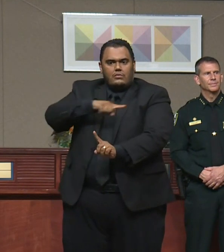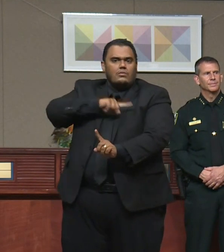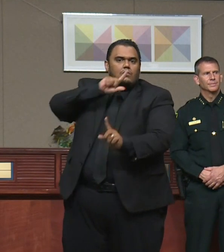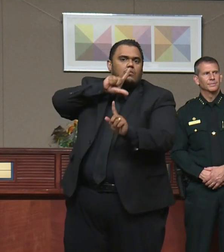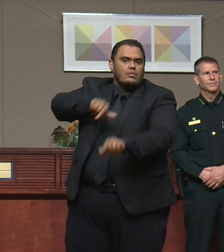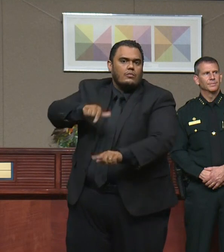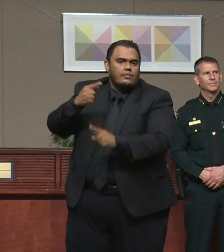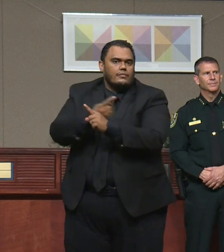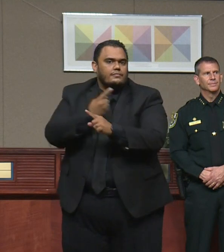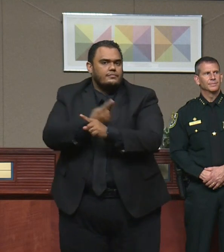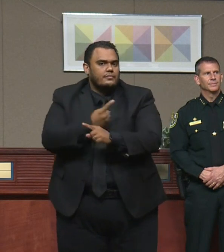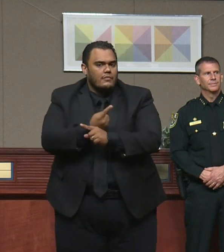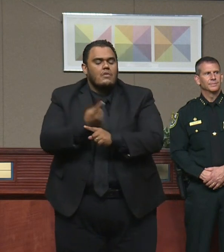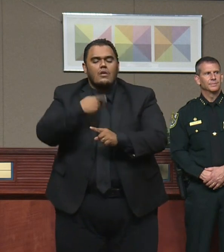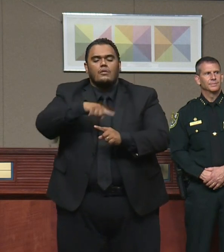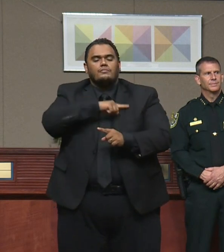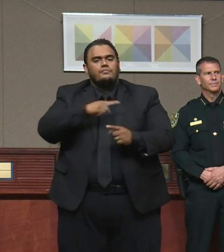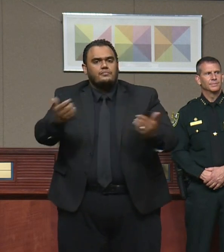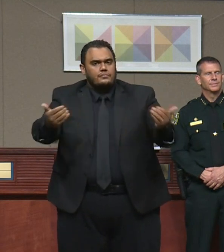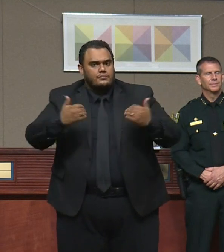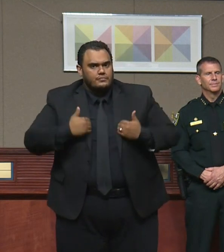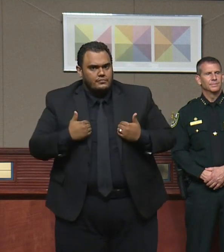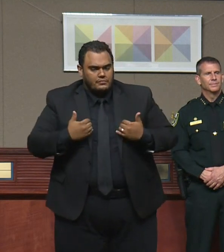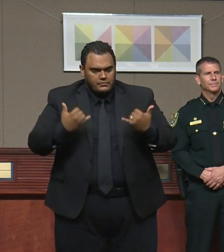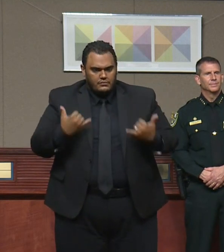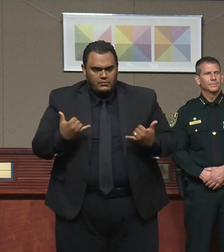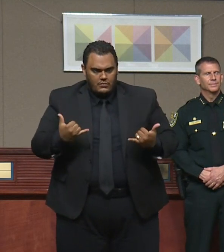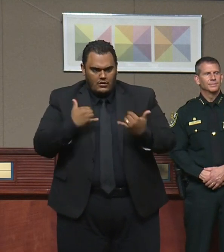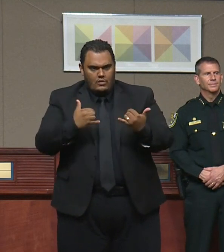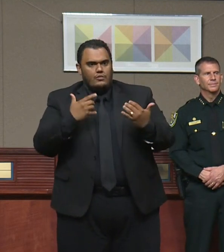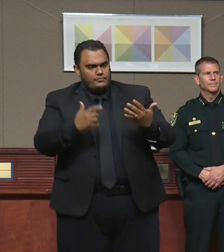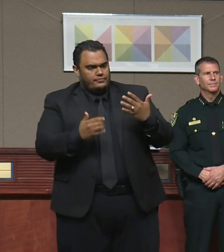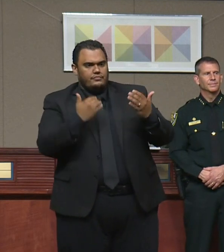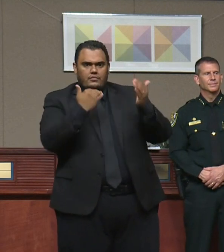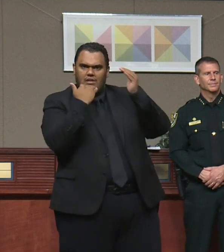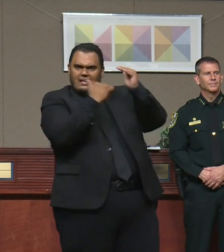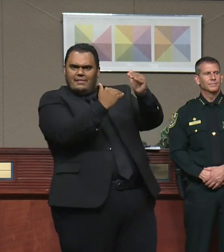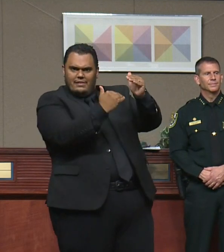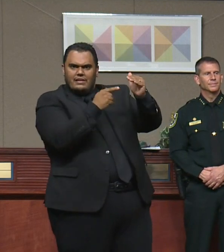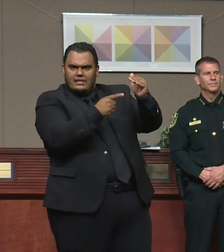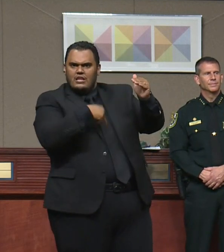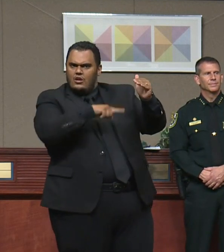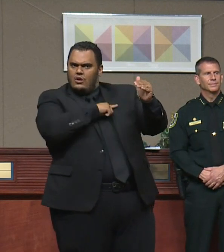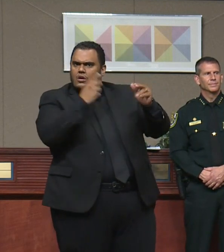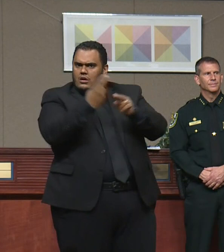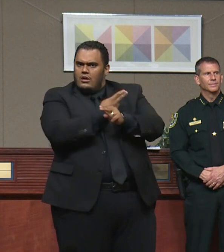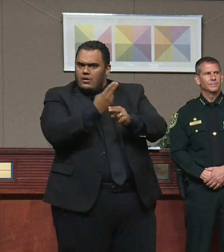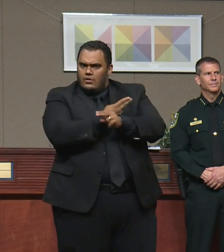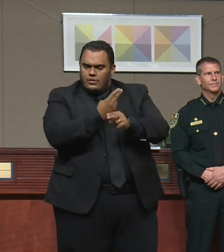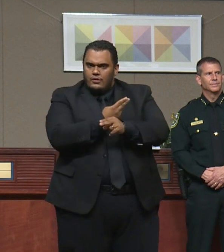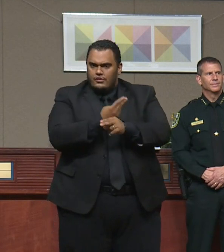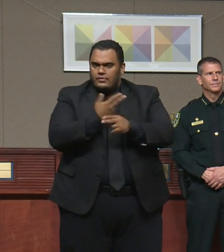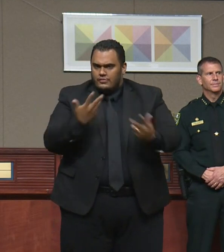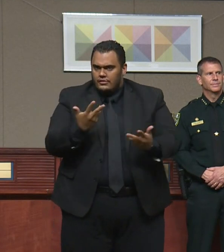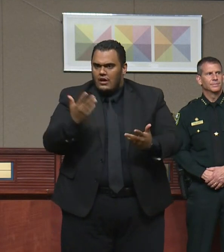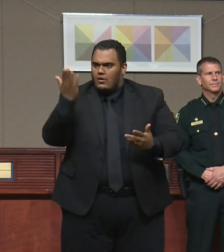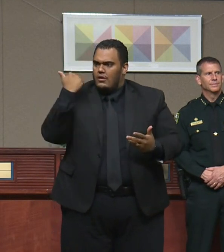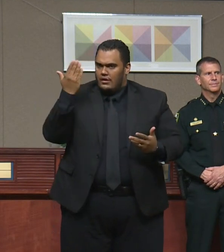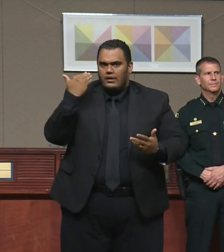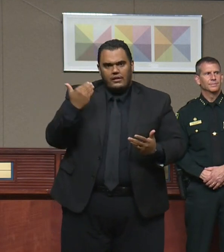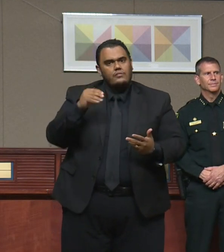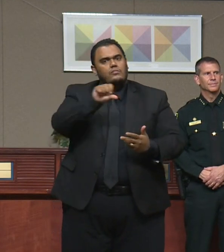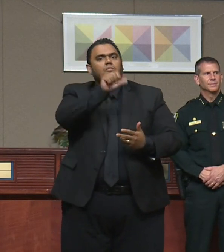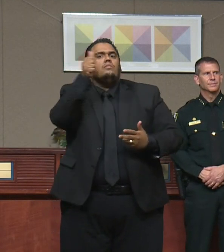adecuadamente. Tenemos un grupo de medidas, las que hemos utilizado anteriormente, y otro grupo que pueden